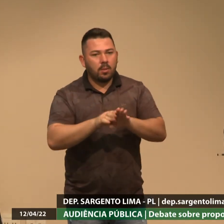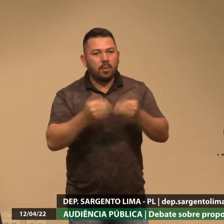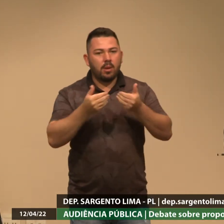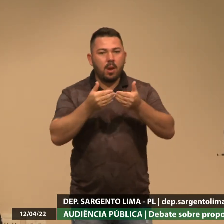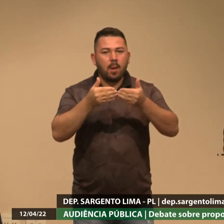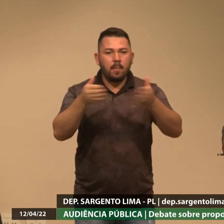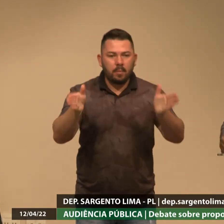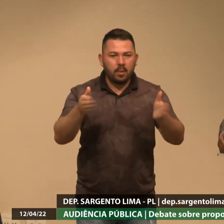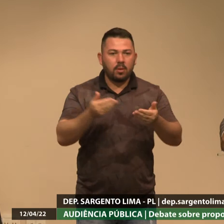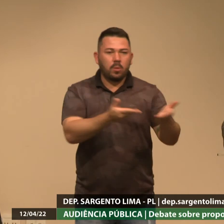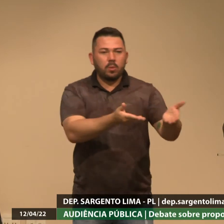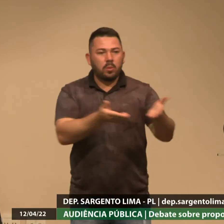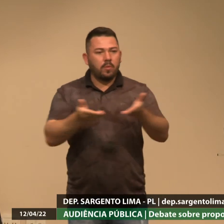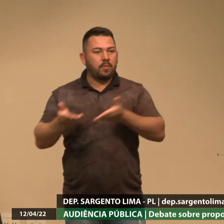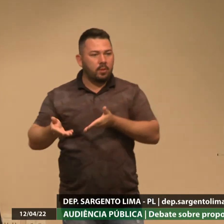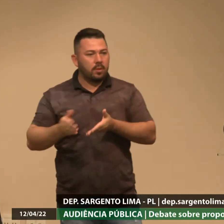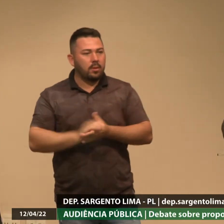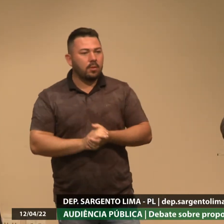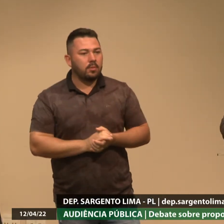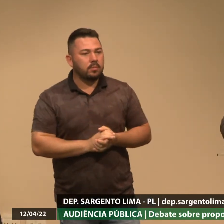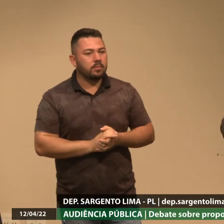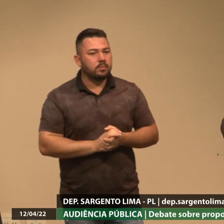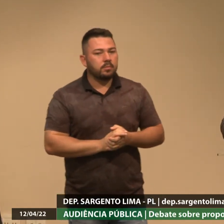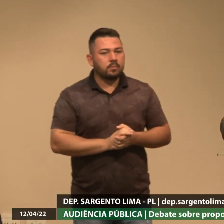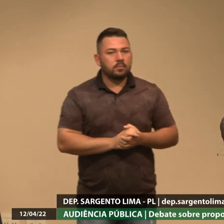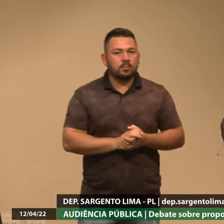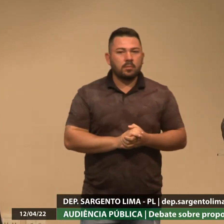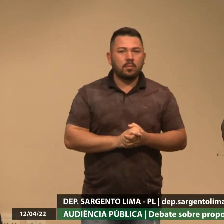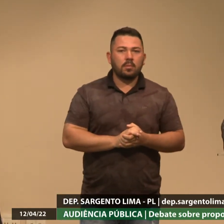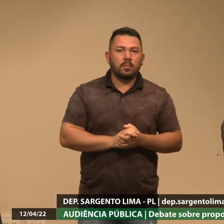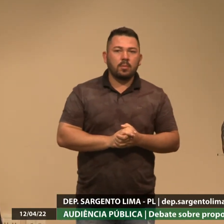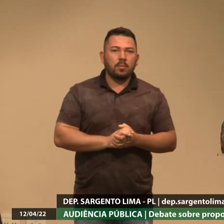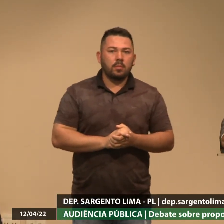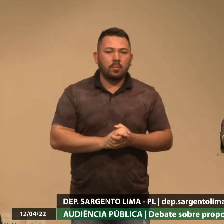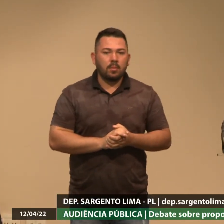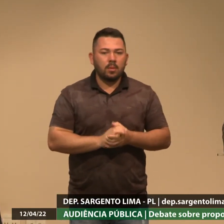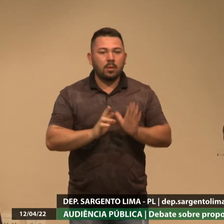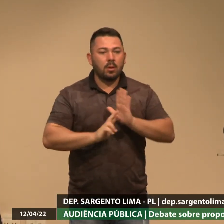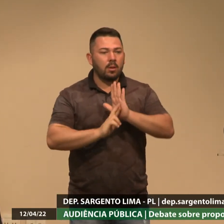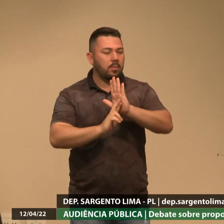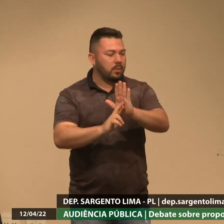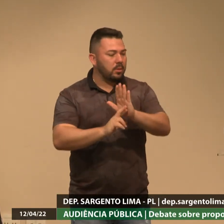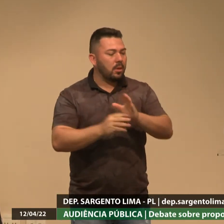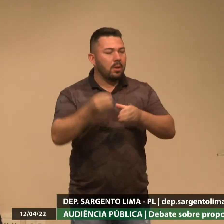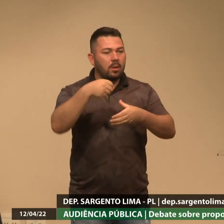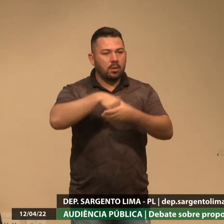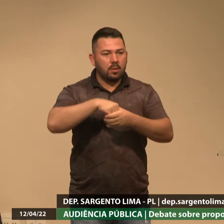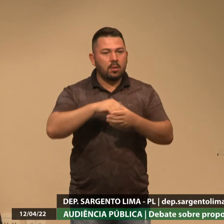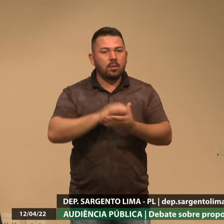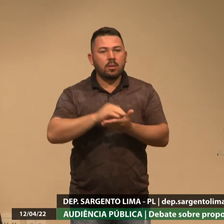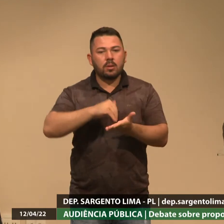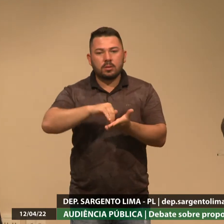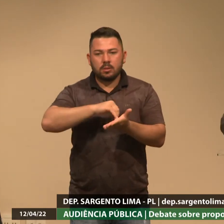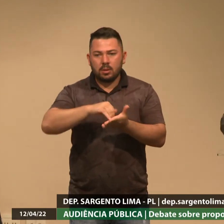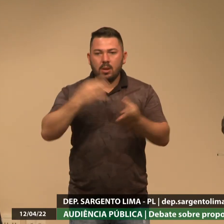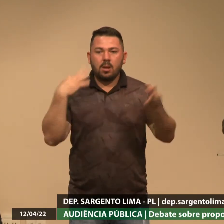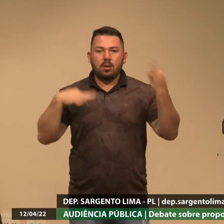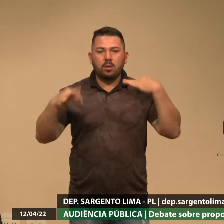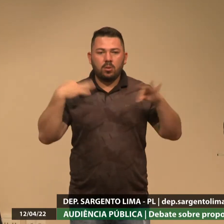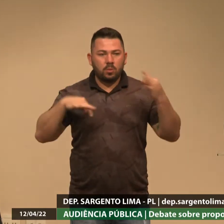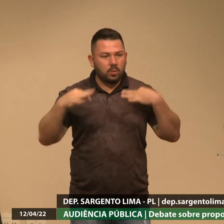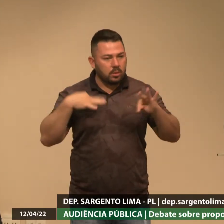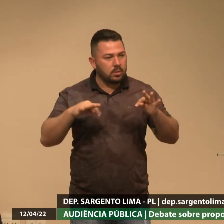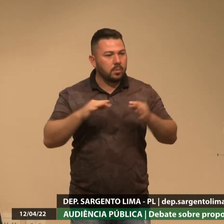aberto aqui que nós convidamos o senhor que que seria para estar representando aqui dentro a secretaria de turismo